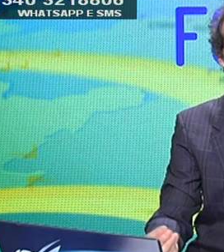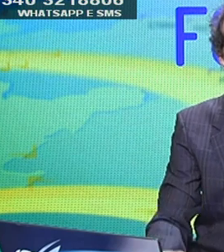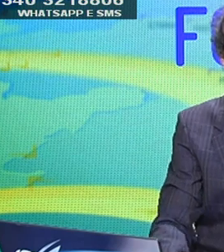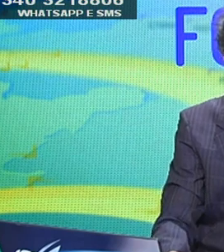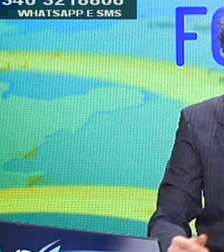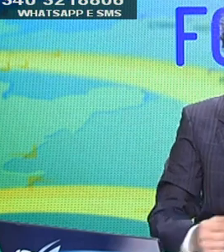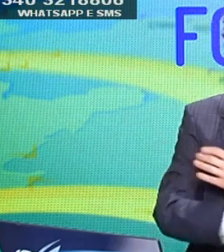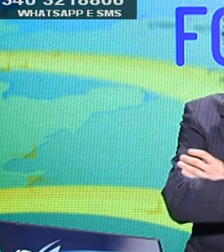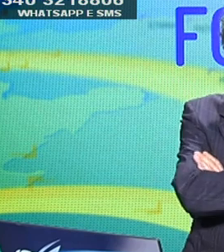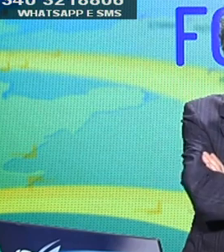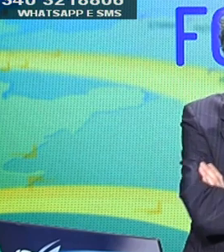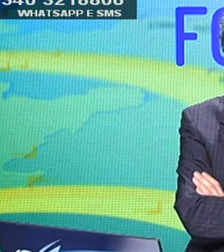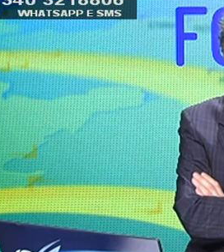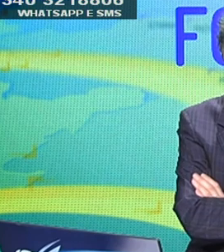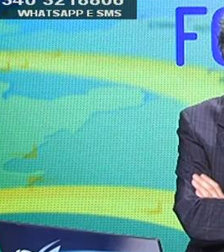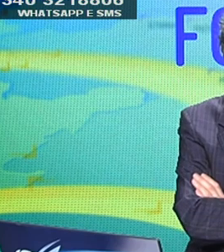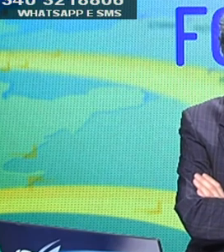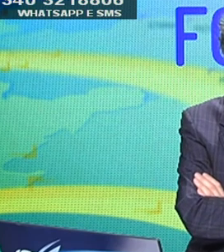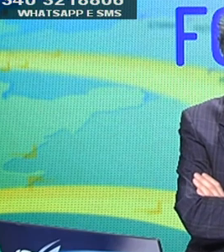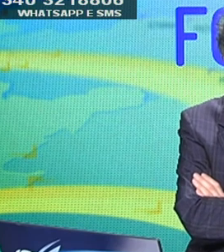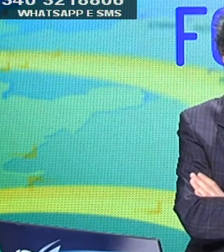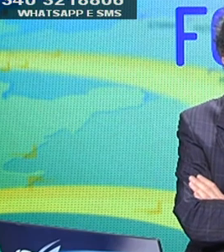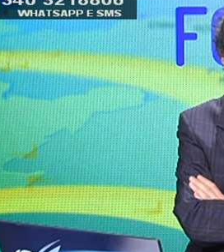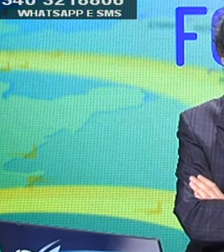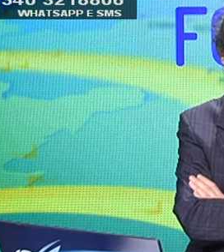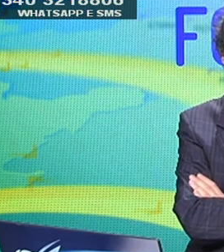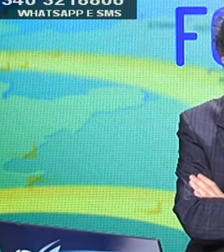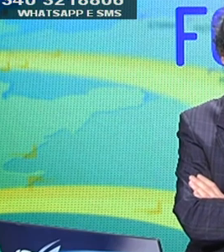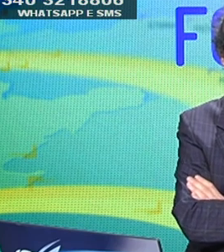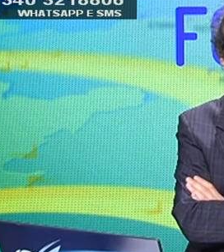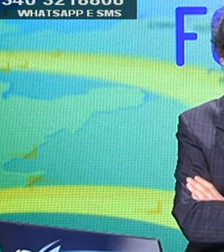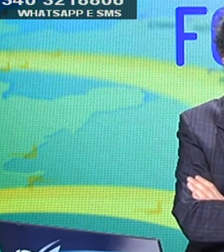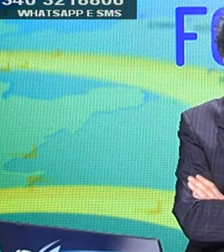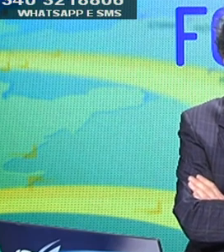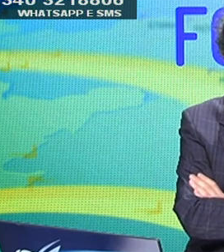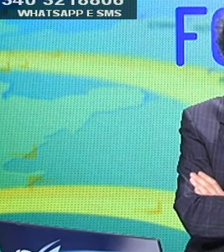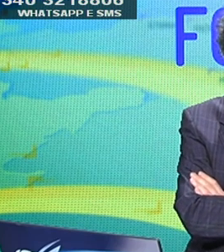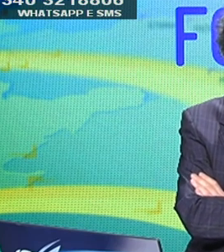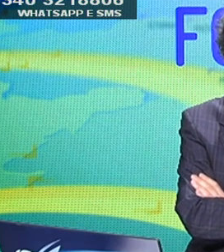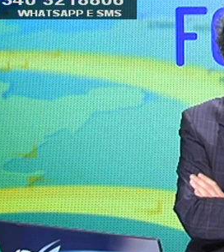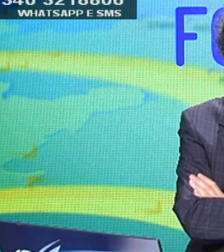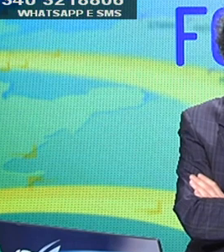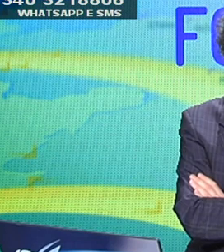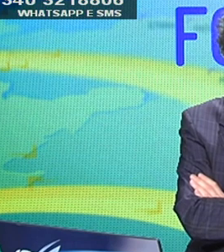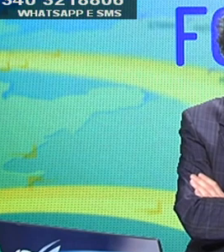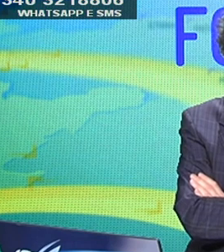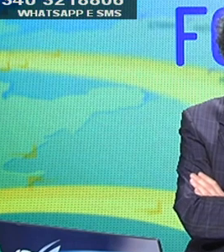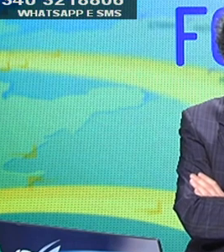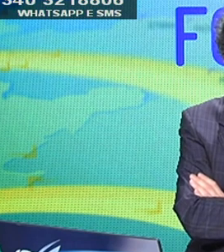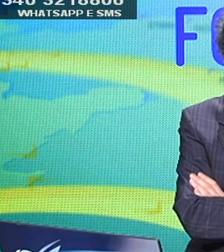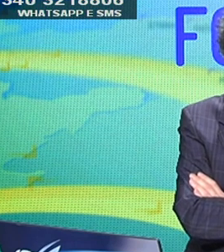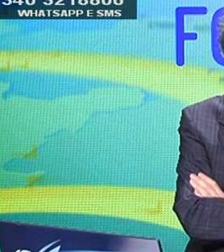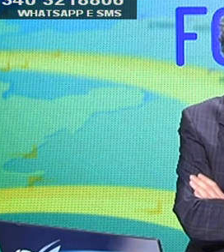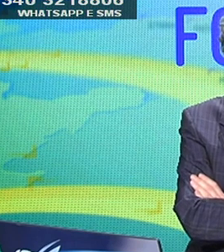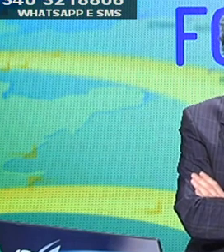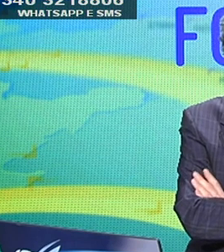quali sono i passaggi e ci ha fatto capire come la burocrazia sia terribile in questo caso, quando c'è bisogno di avere